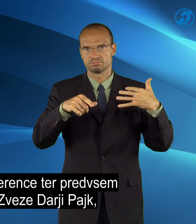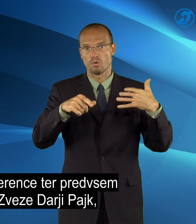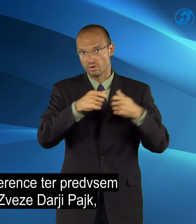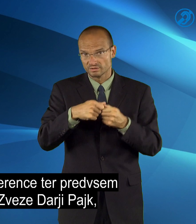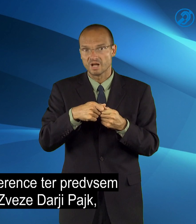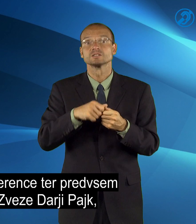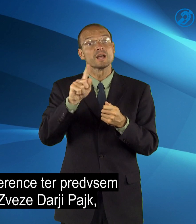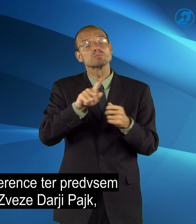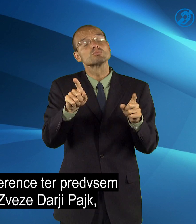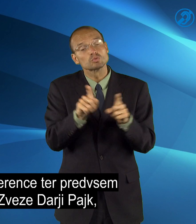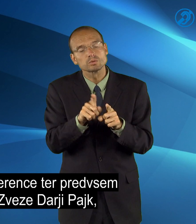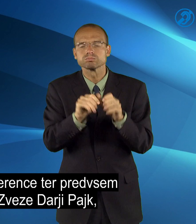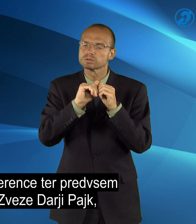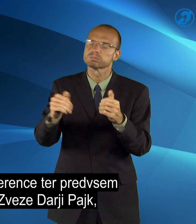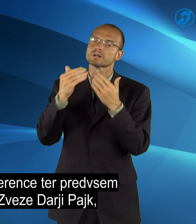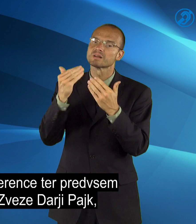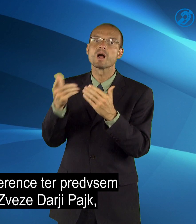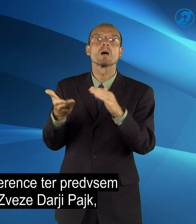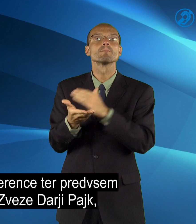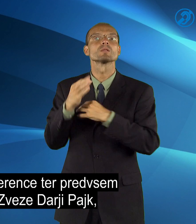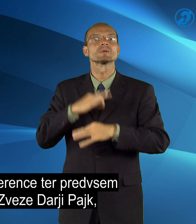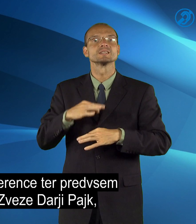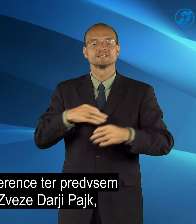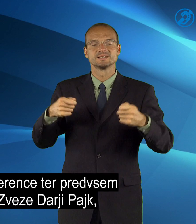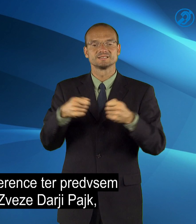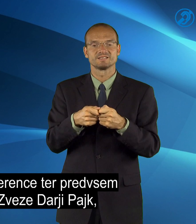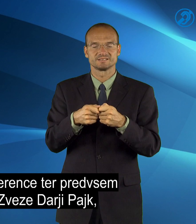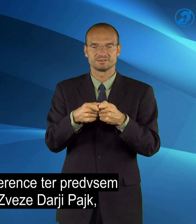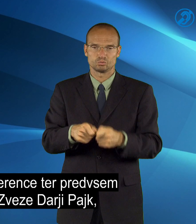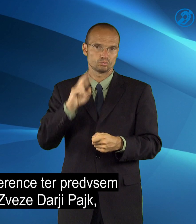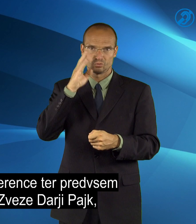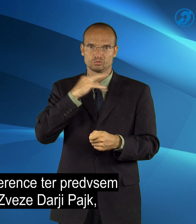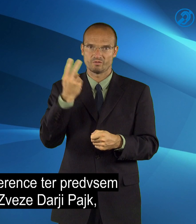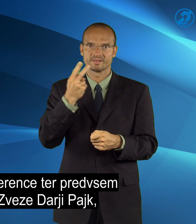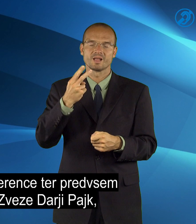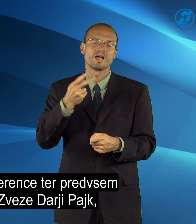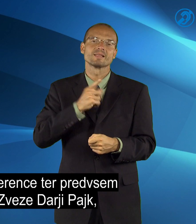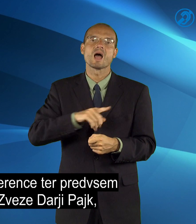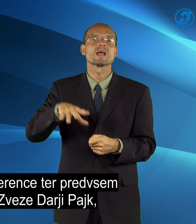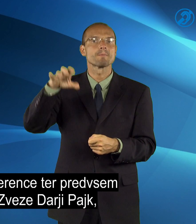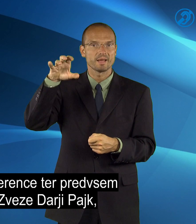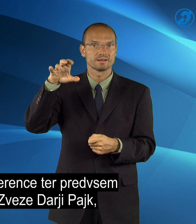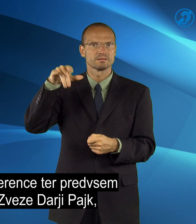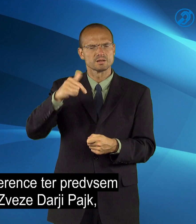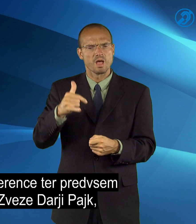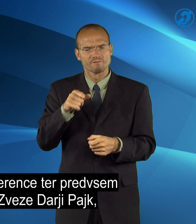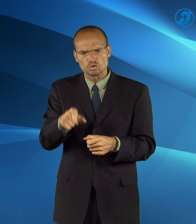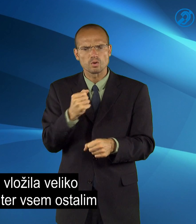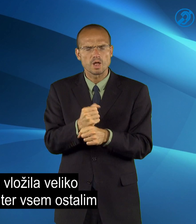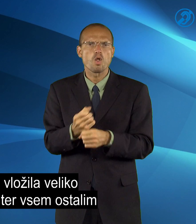predvsem podpredsednici zveze Darji Pajk, ki je v to delo vložila veliko prostovoljnih ur, ter vsem ostalim